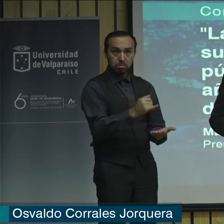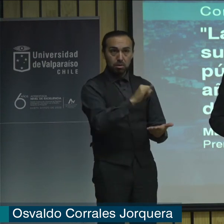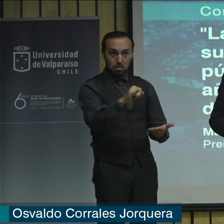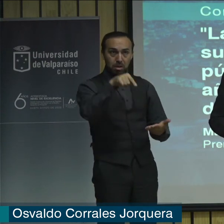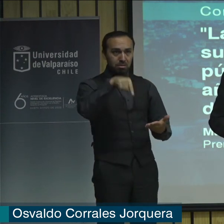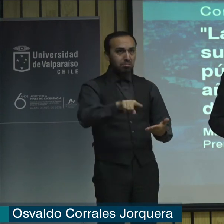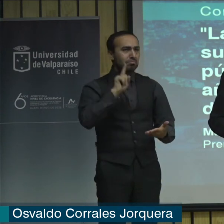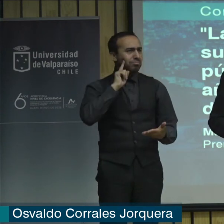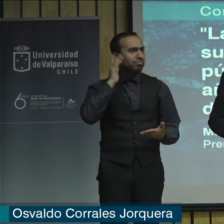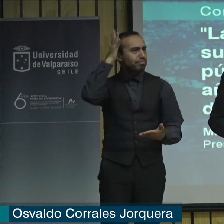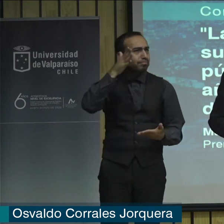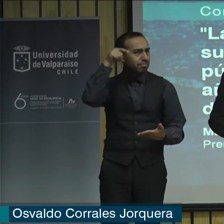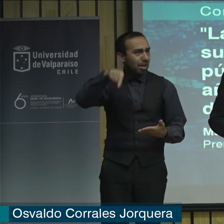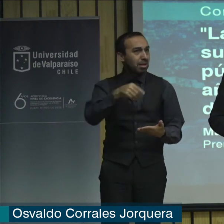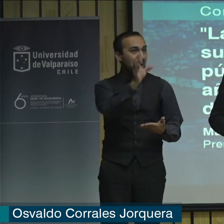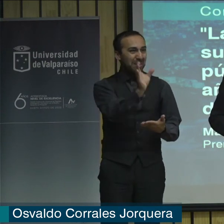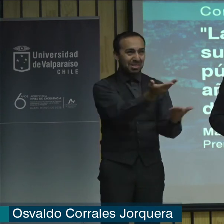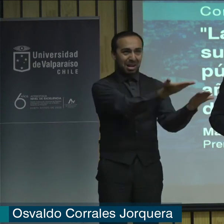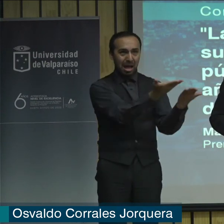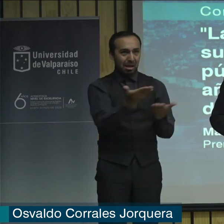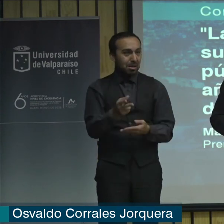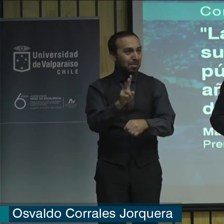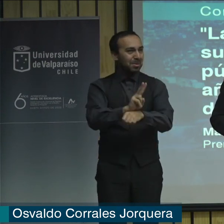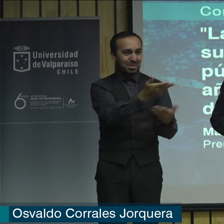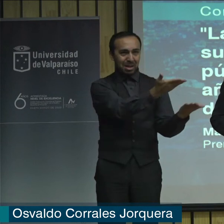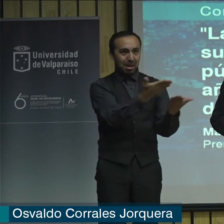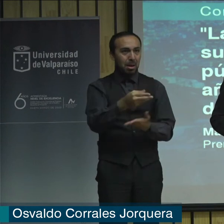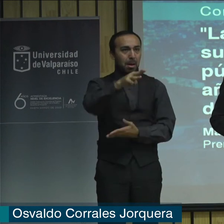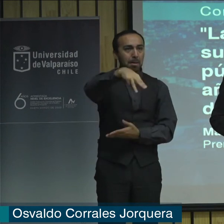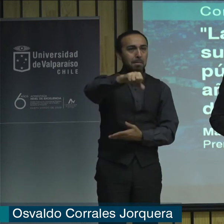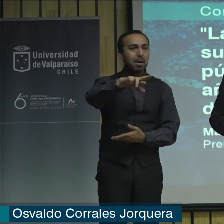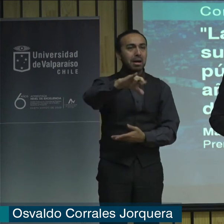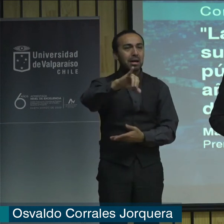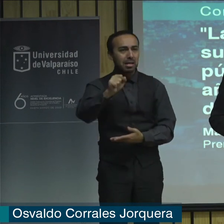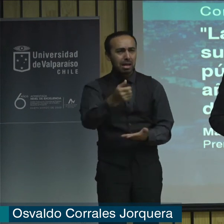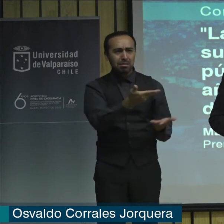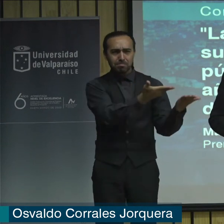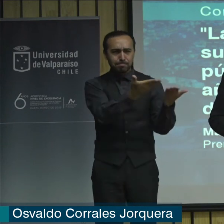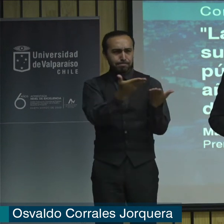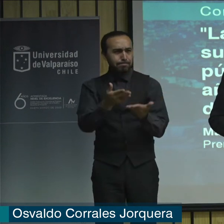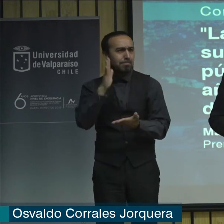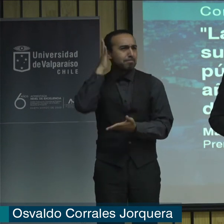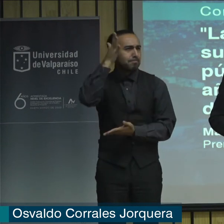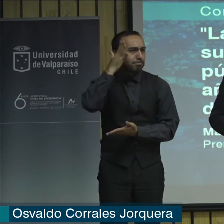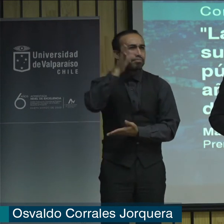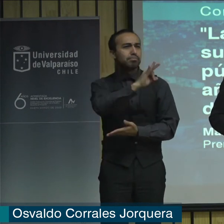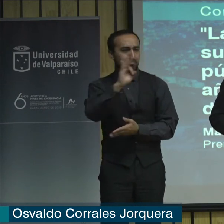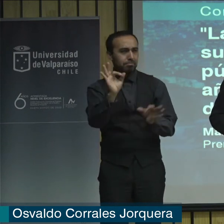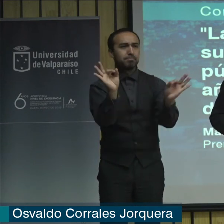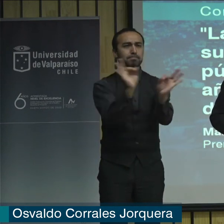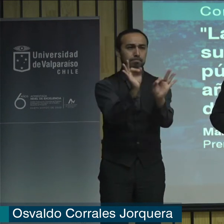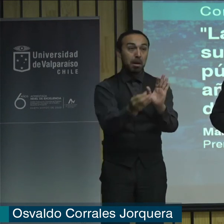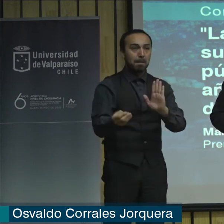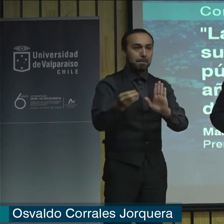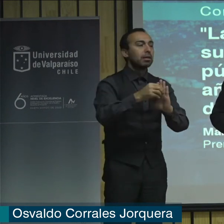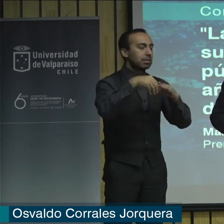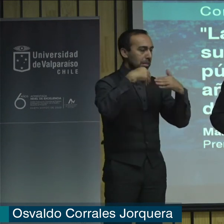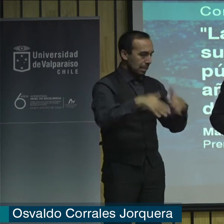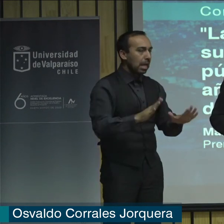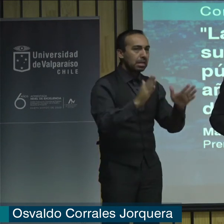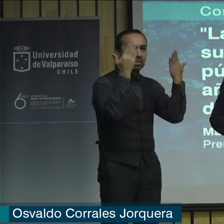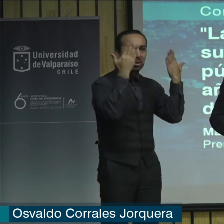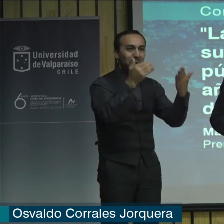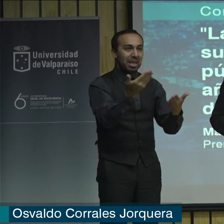en este ámbito nuestra invitada de hoy la querida profesora María Olivia monkeberg a quien ya saludé y a quien reitero